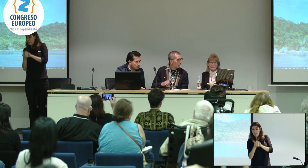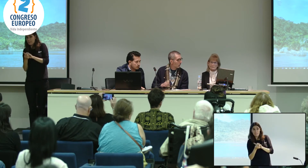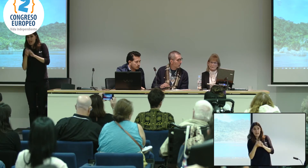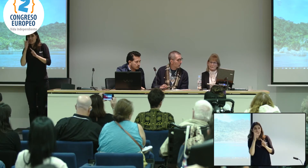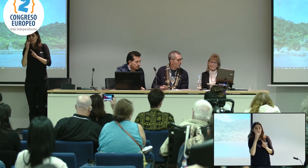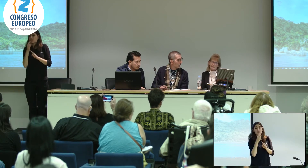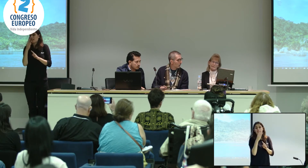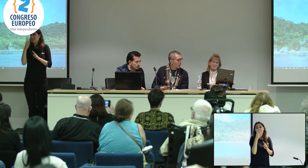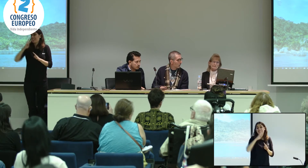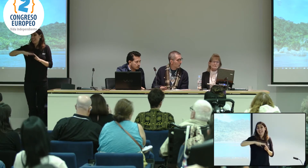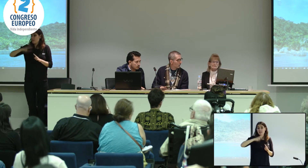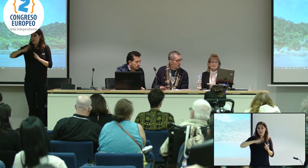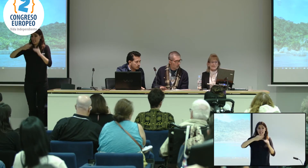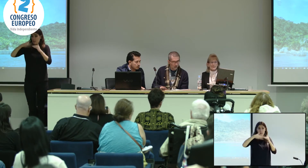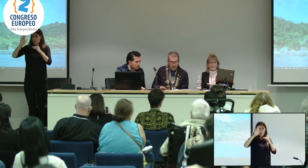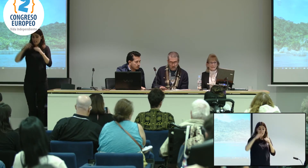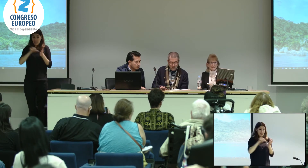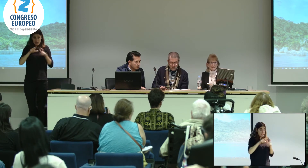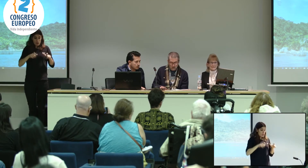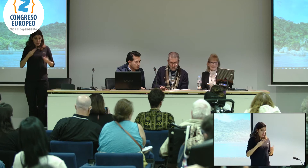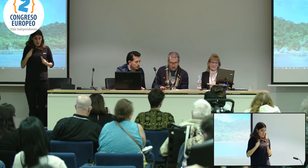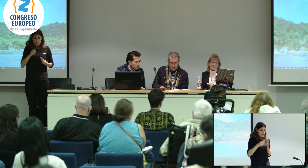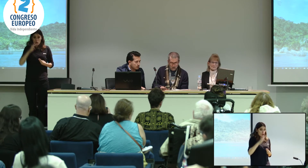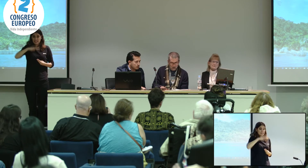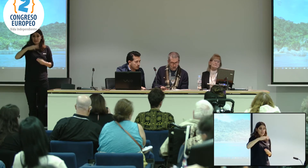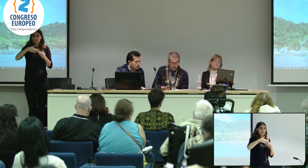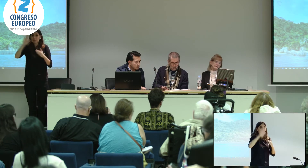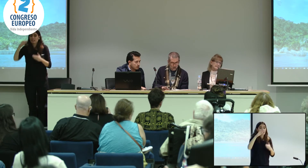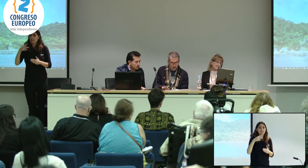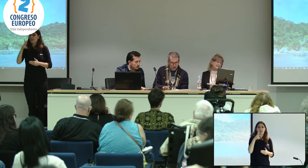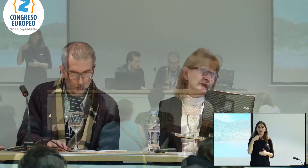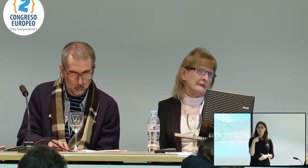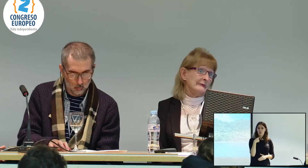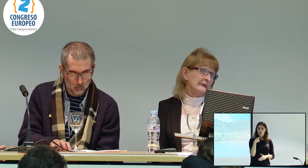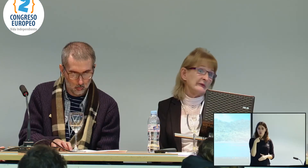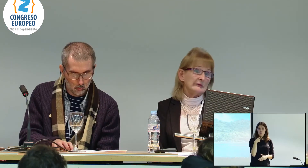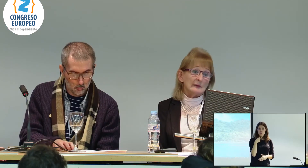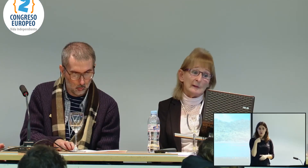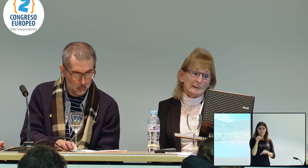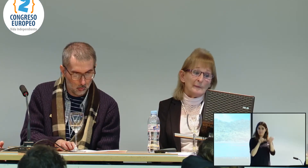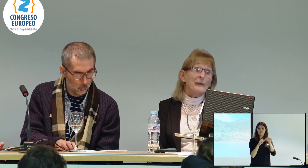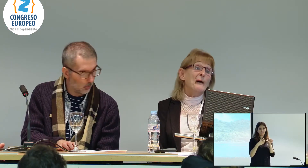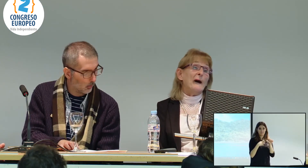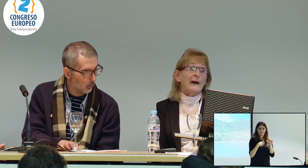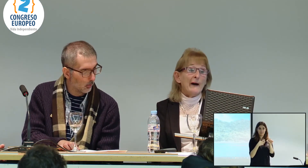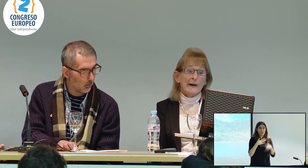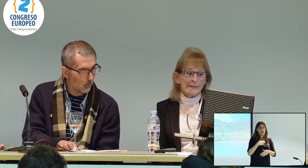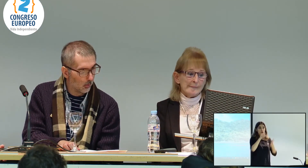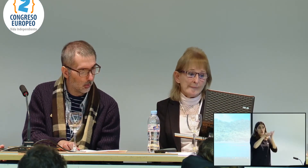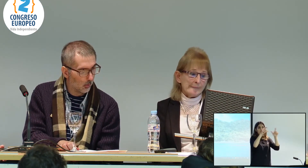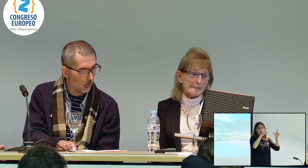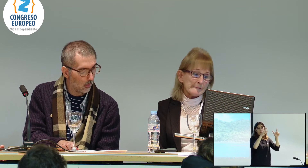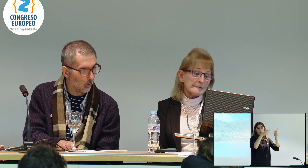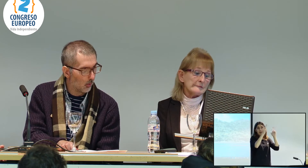más de 3 meses de la ciudad o provincia donde vives, pierdes ese derecho. En mi caso era Guipúzcoa. Mi